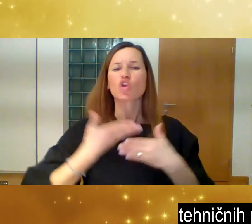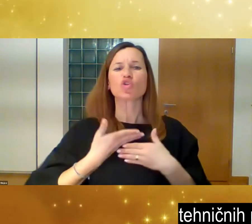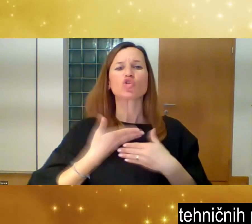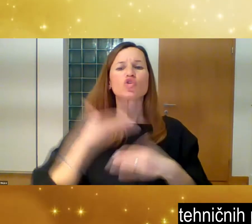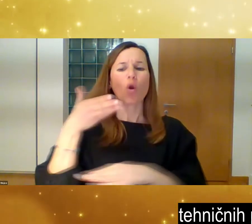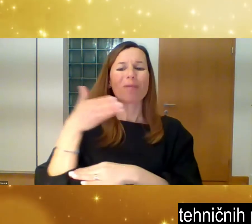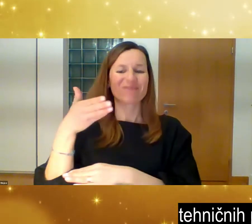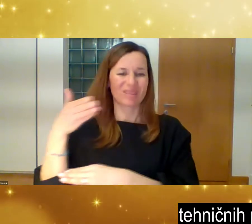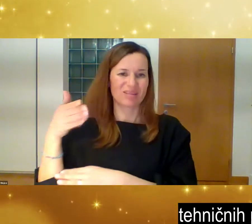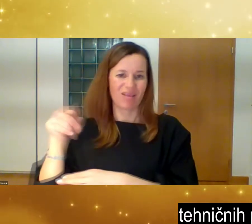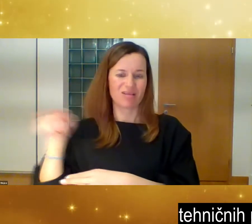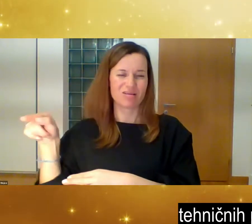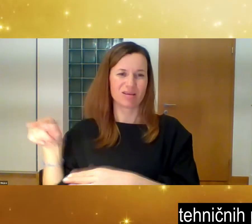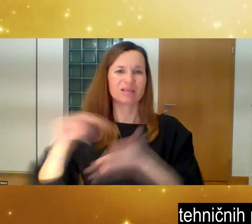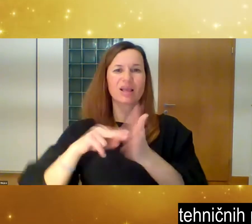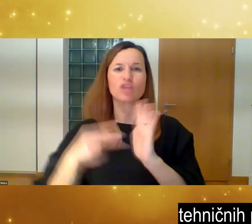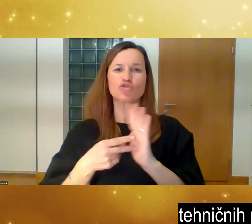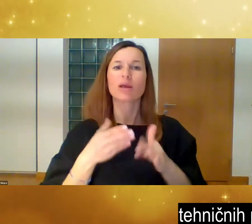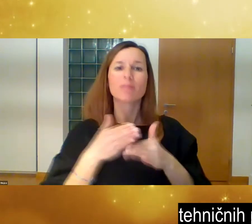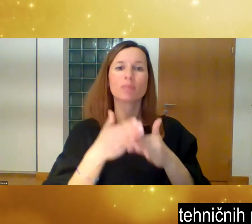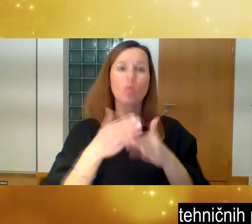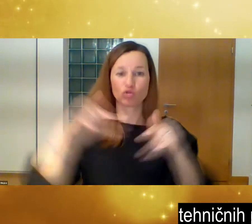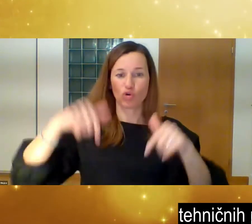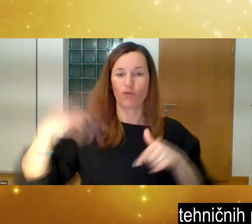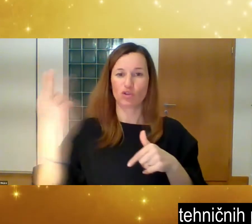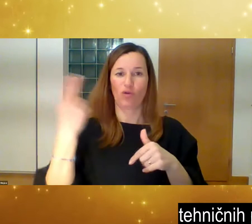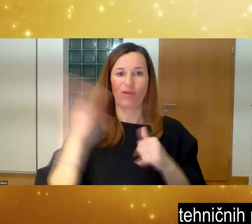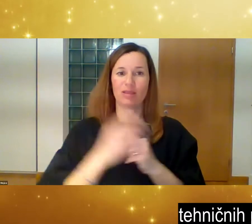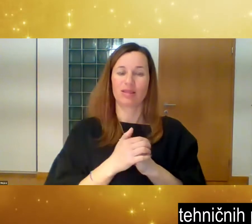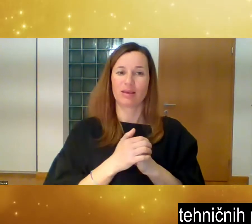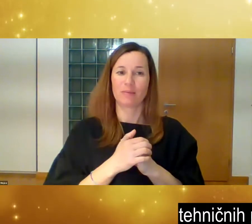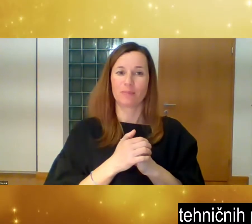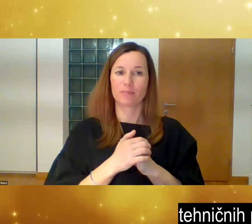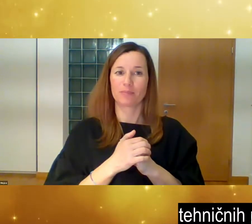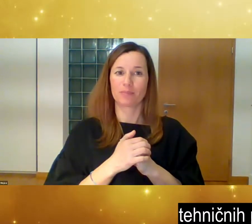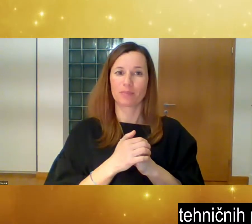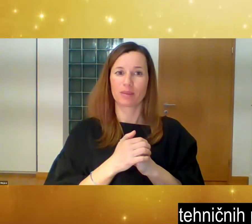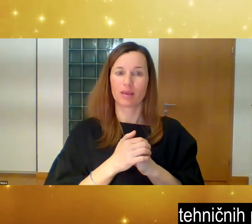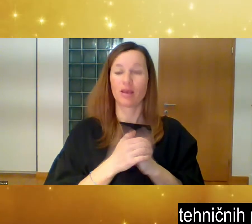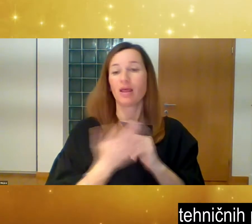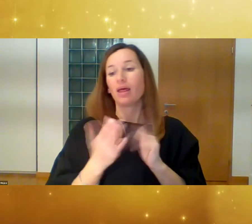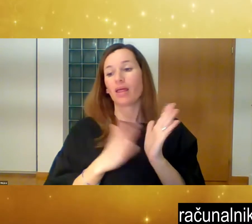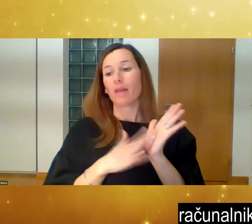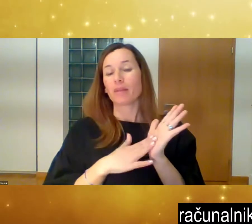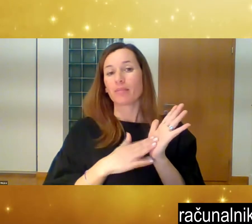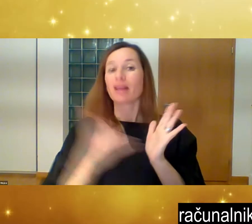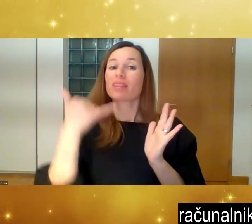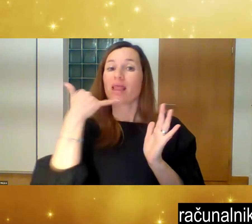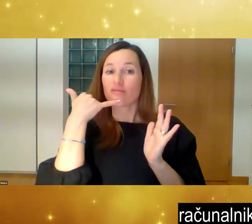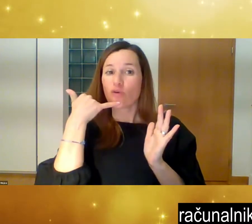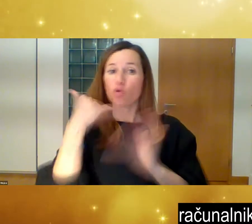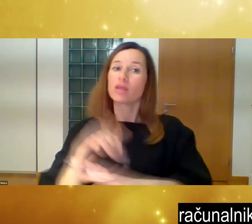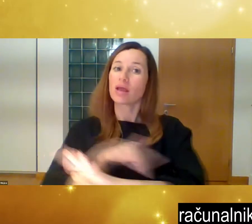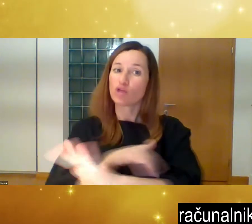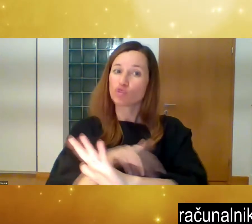tehničnih pripomočkov v Sloveniji. Zdaj bom rekla tako, na primer telefon, računalnik,